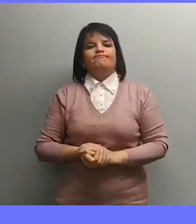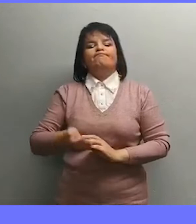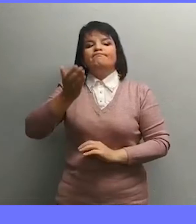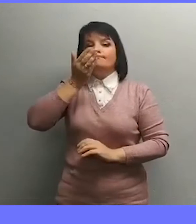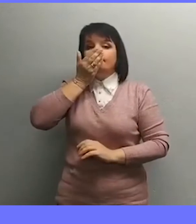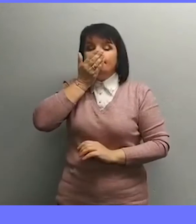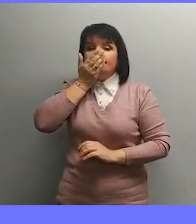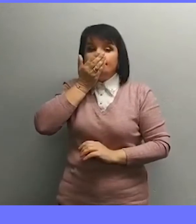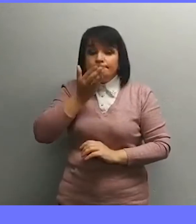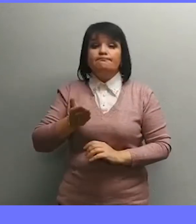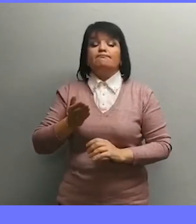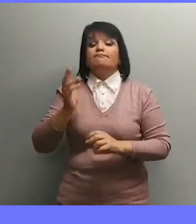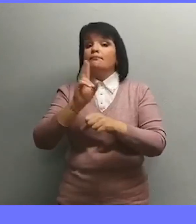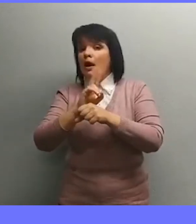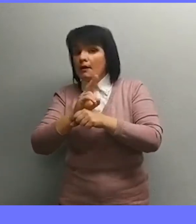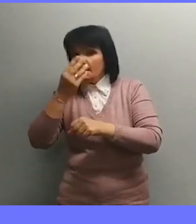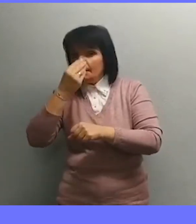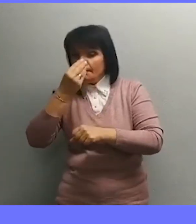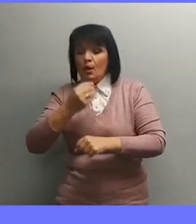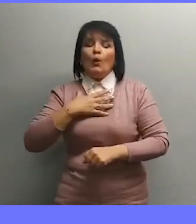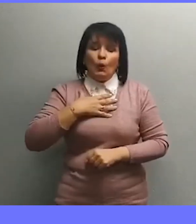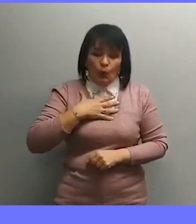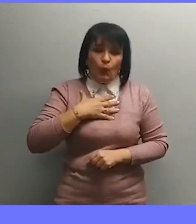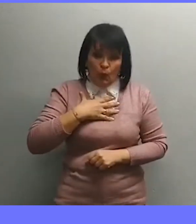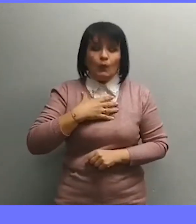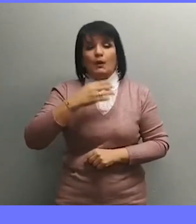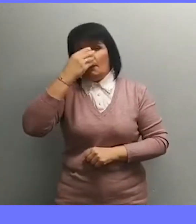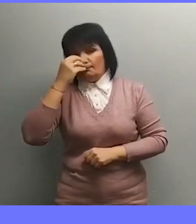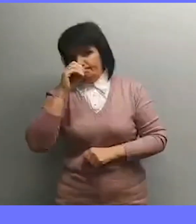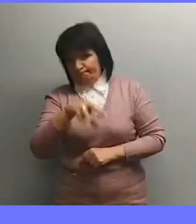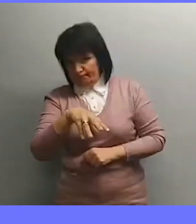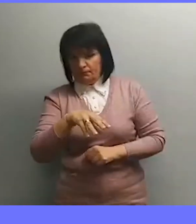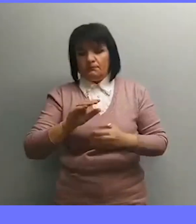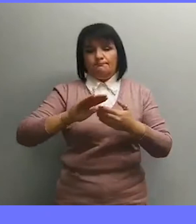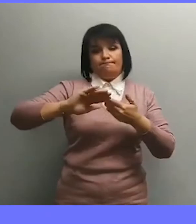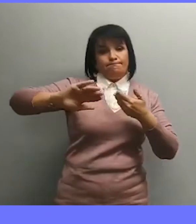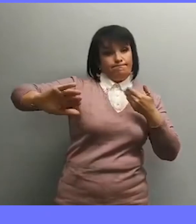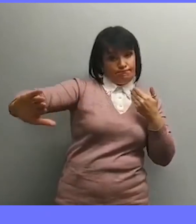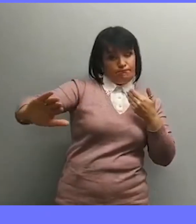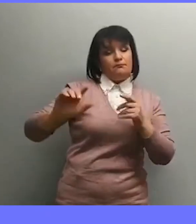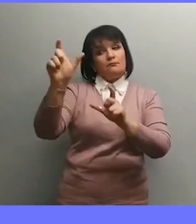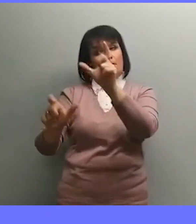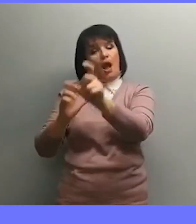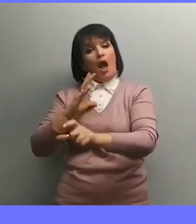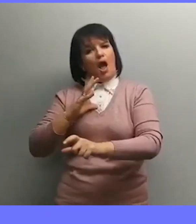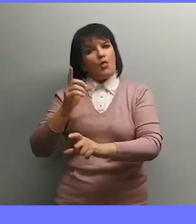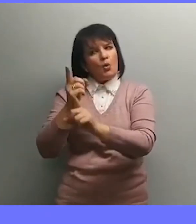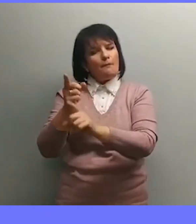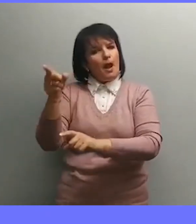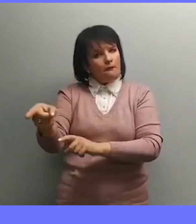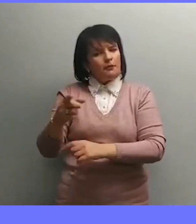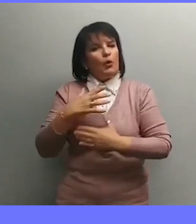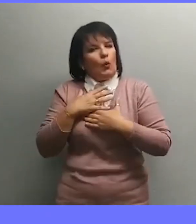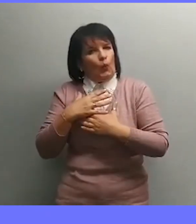βήχουν, φτερνίζονται ή έχουν πυρετό. Αποφεύγουμε να αγγίζουμε τη μύτη, το στόμα και τα μάτια μας. Αν παρουσιάζουμε συμπτώματα